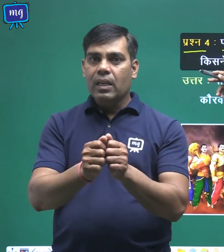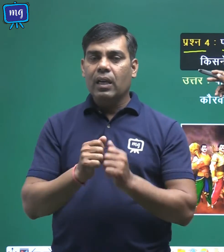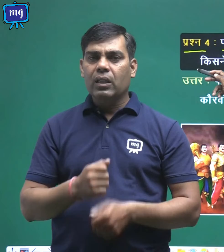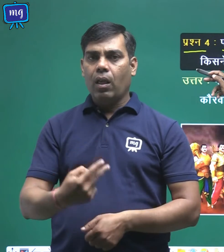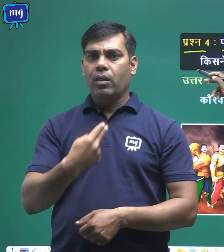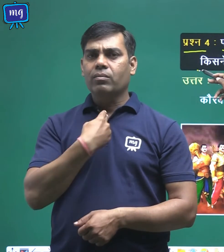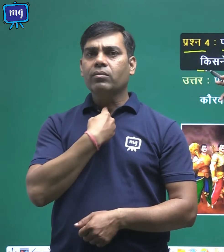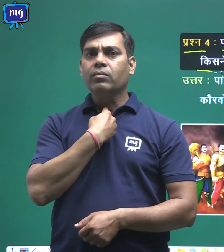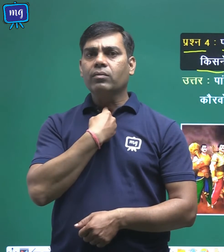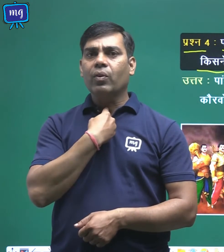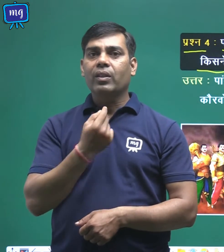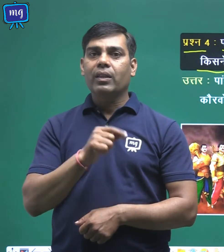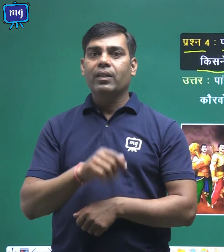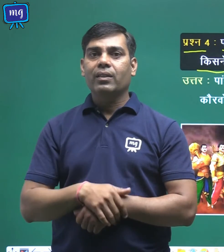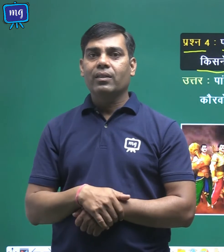धोखाधड़ी